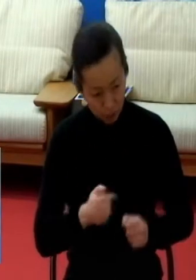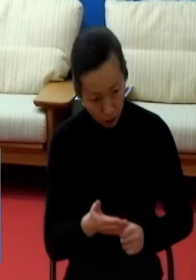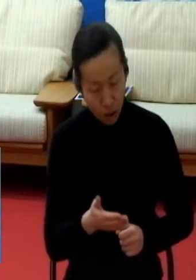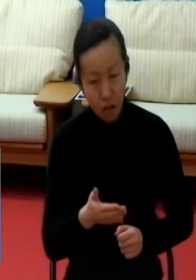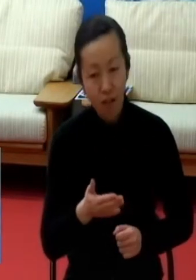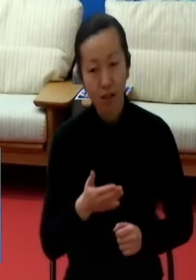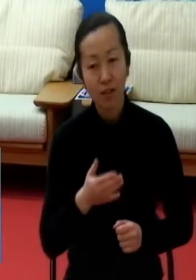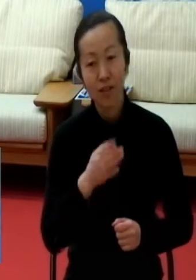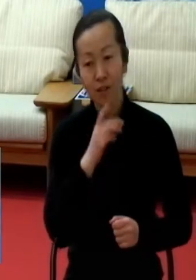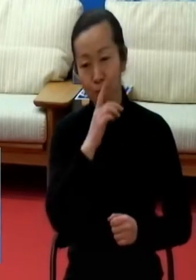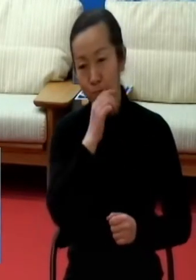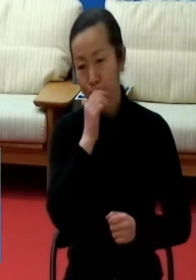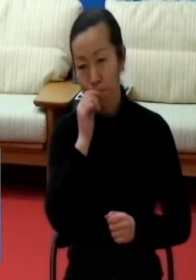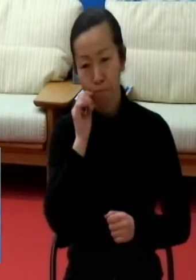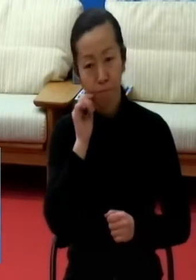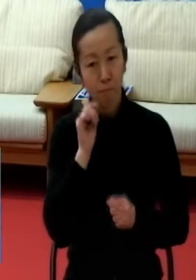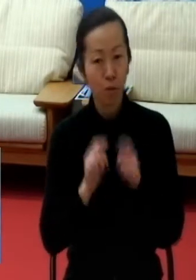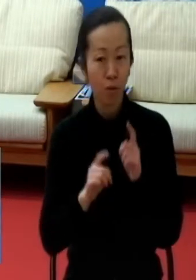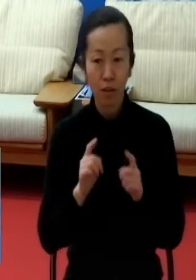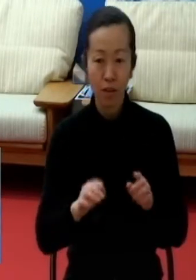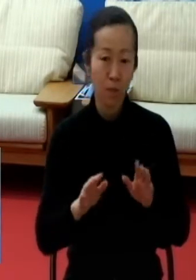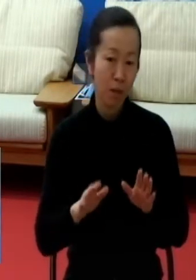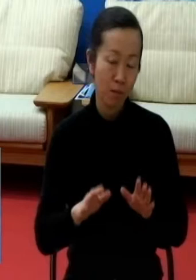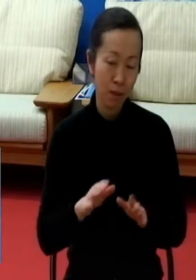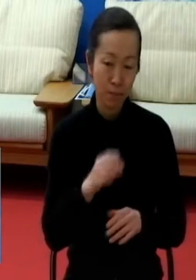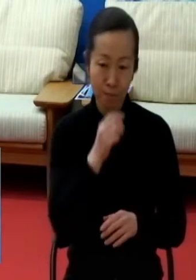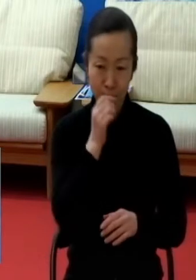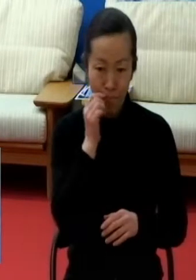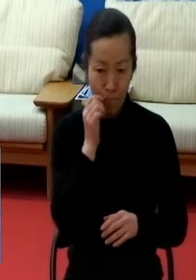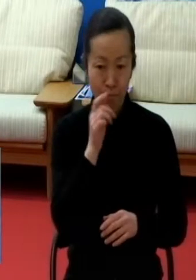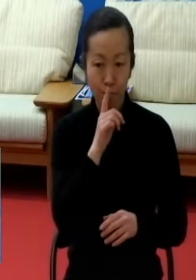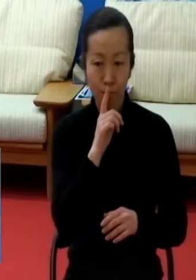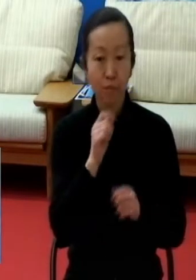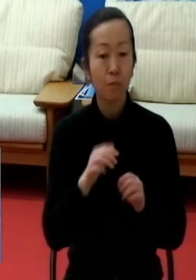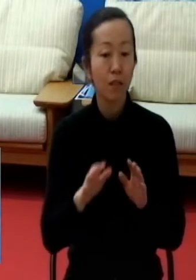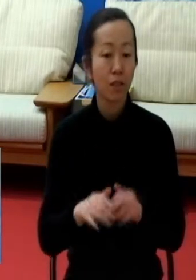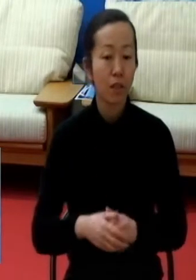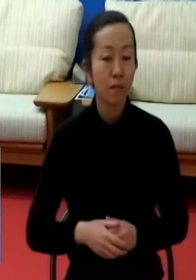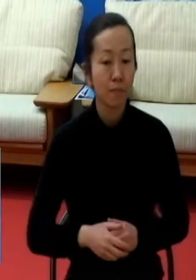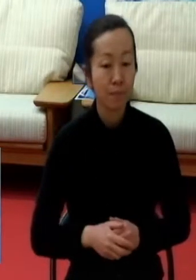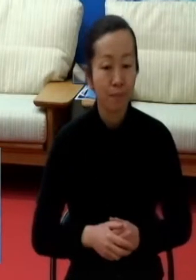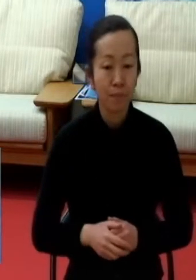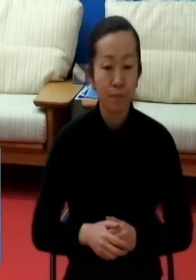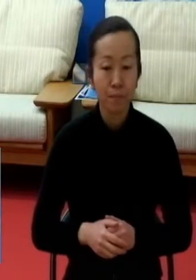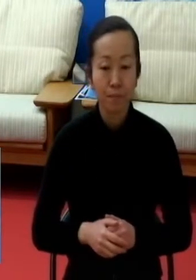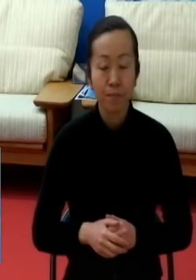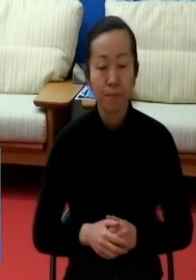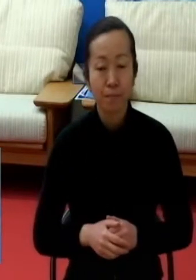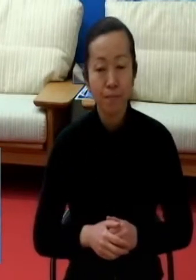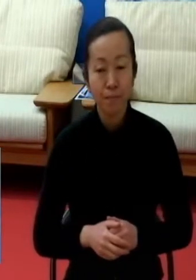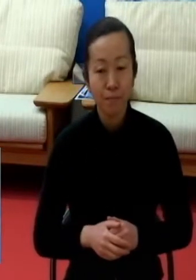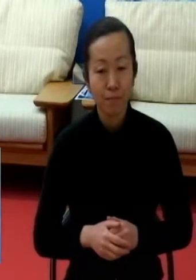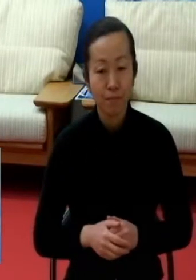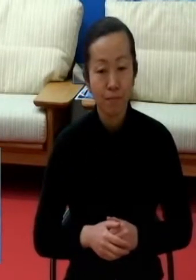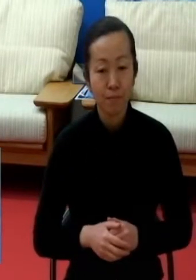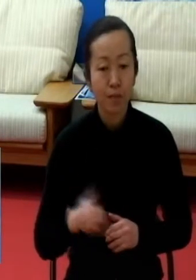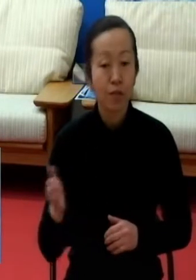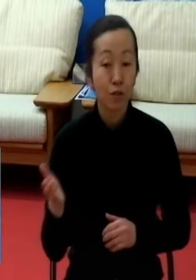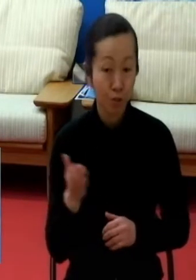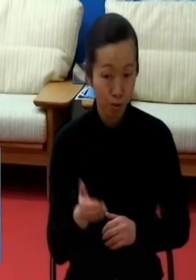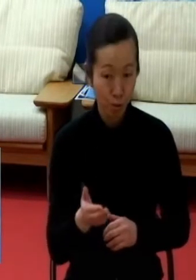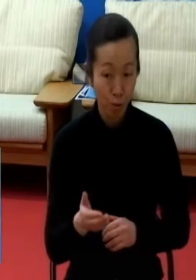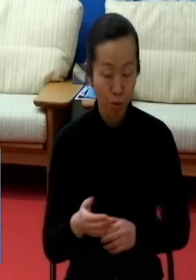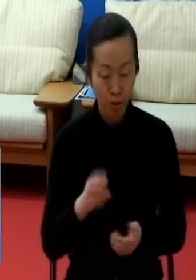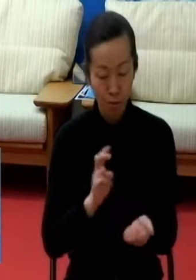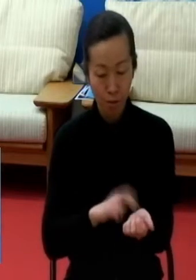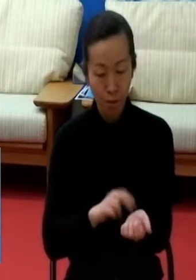그러니까 그 일본 자기네 병원에 와서 좀 말씀을 주고 간증도 좀 해달라 그랬습니다. すると、う